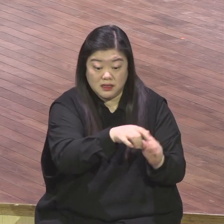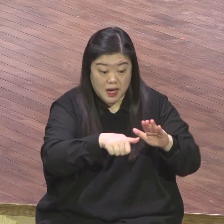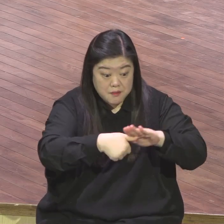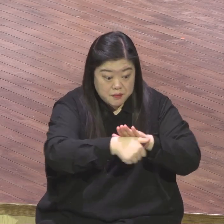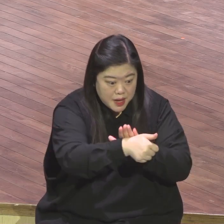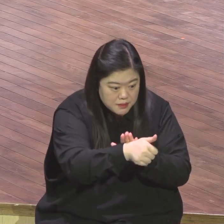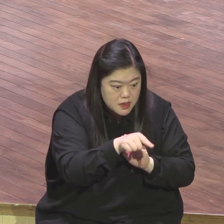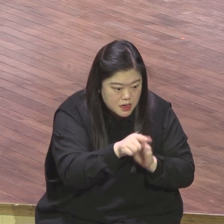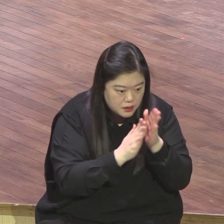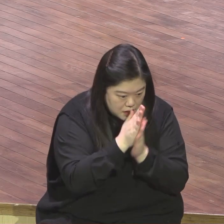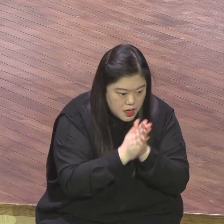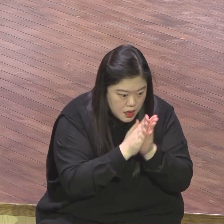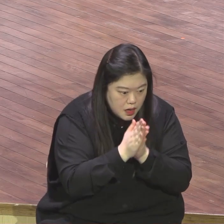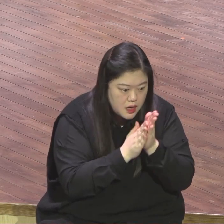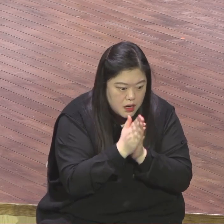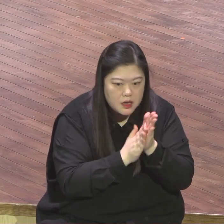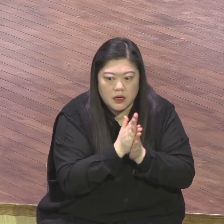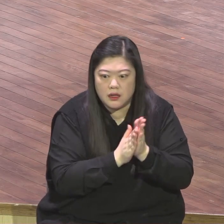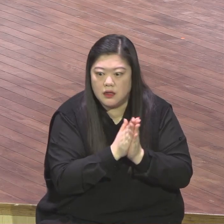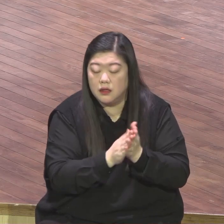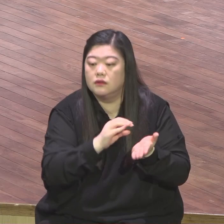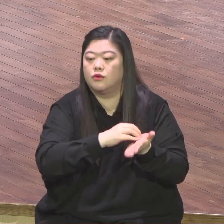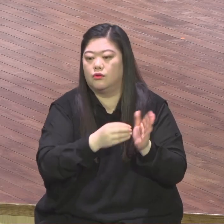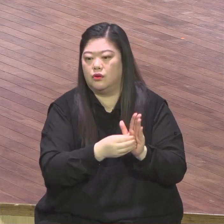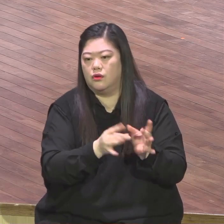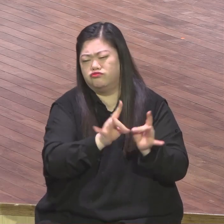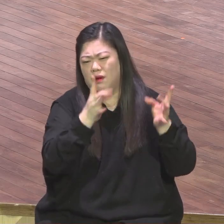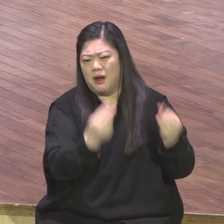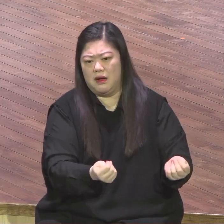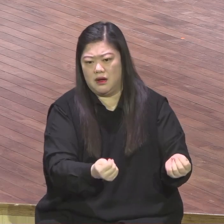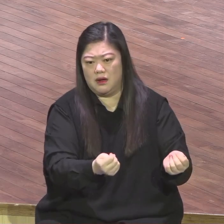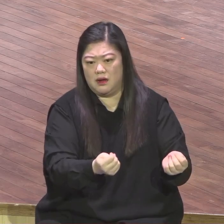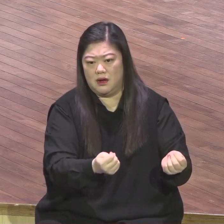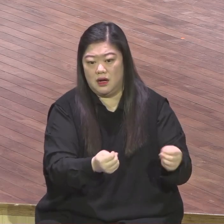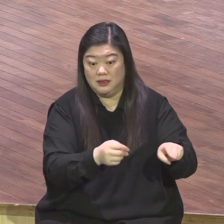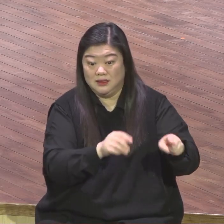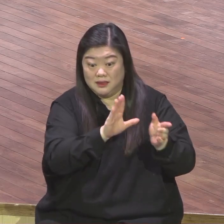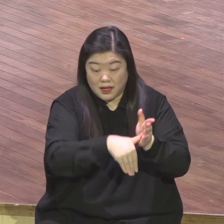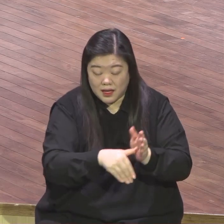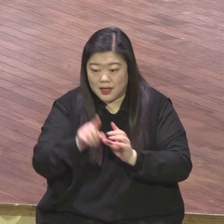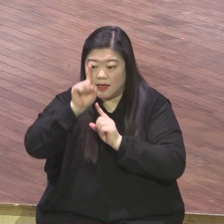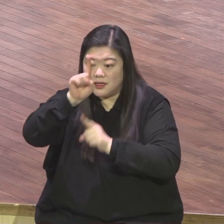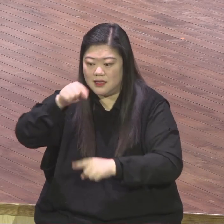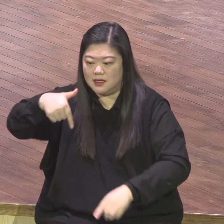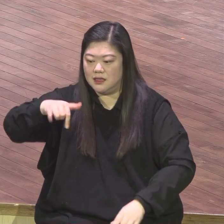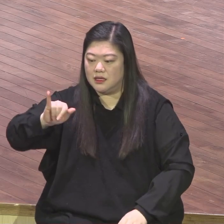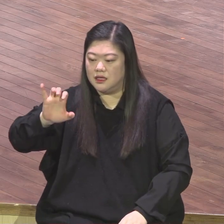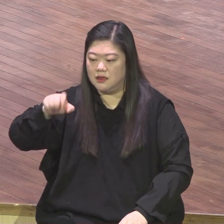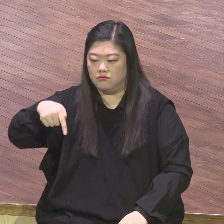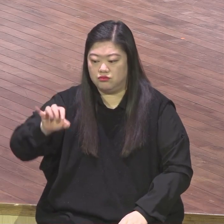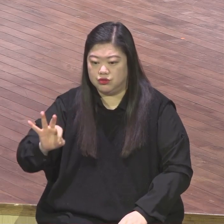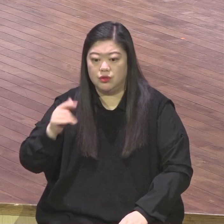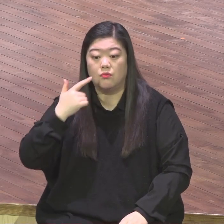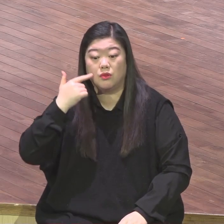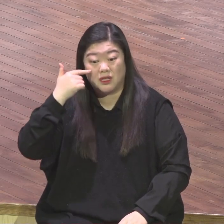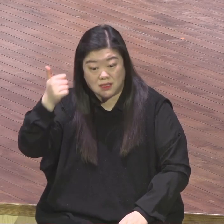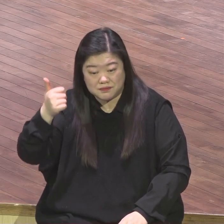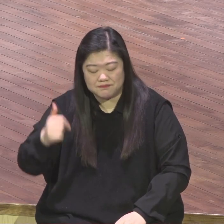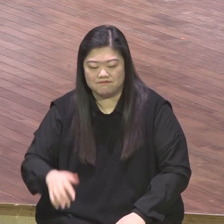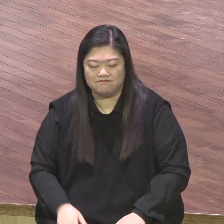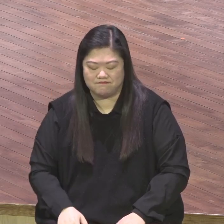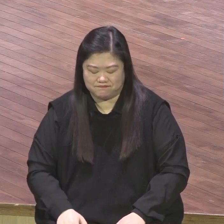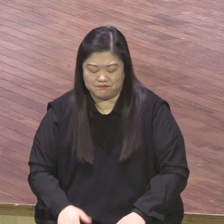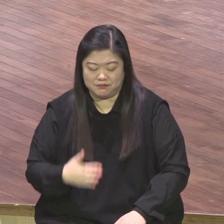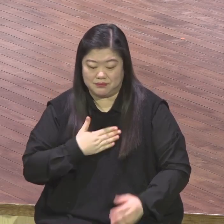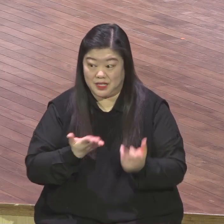누가 그 불쌍한 영혼을 구원하겠소? 라고 권면한 분이 있어요. 그럼 힘을